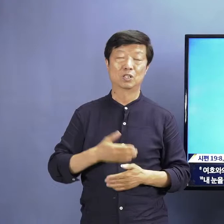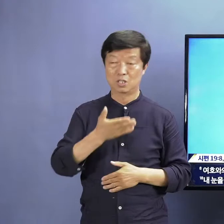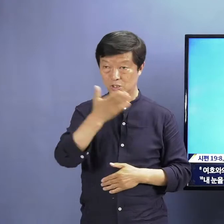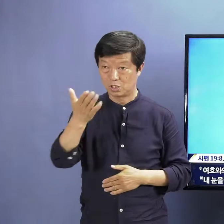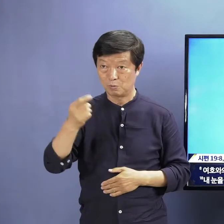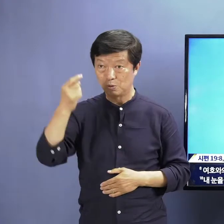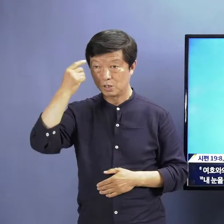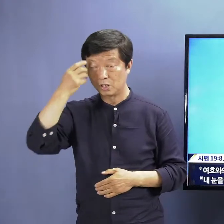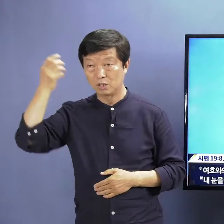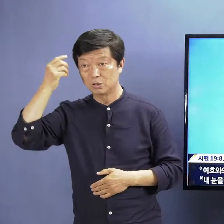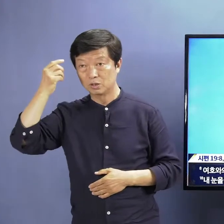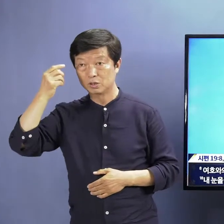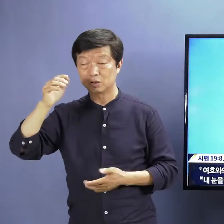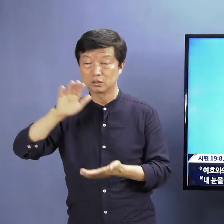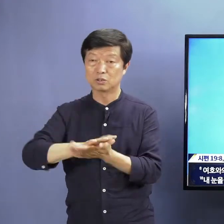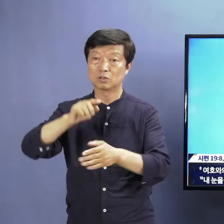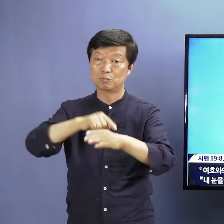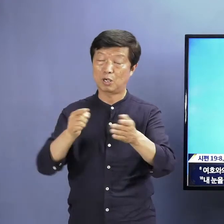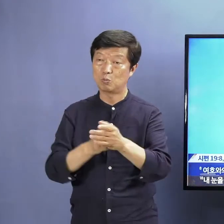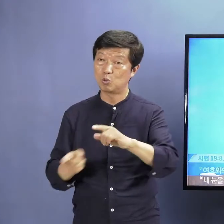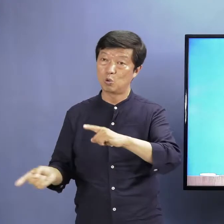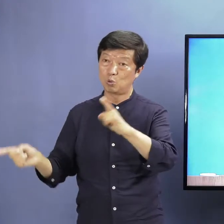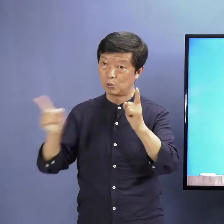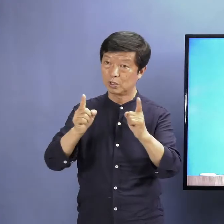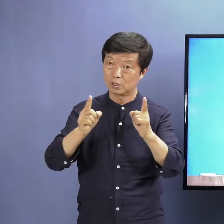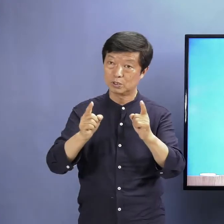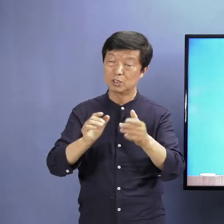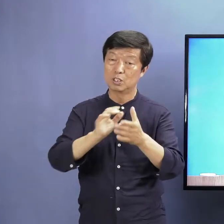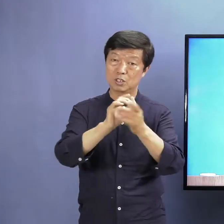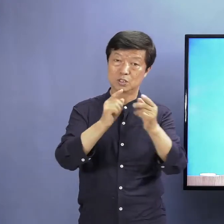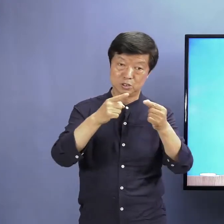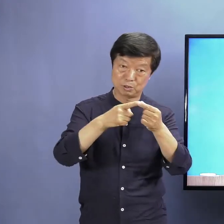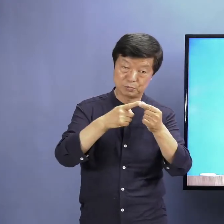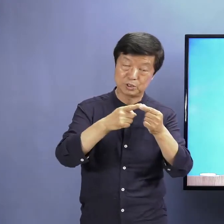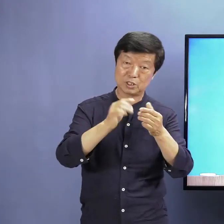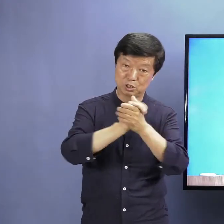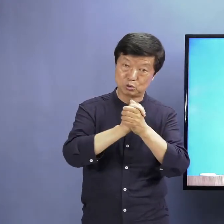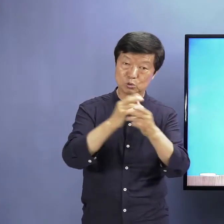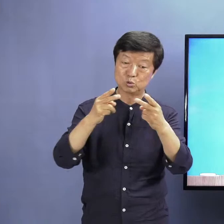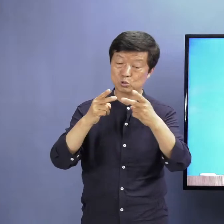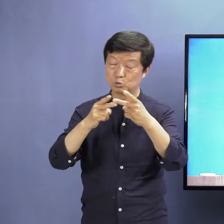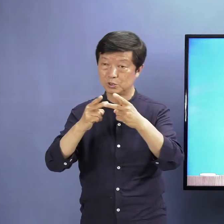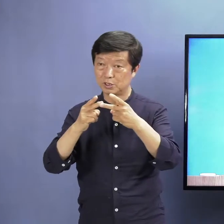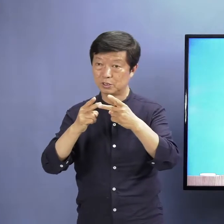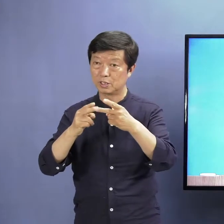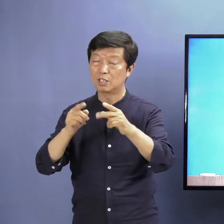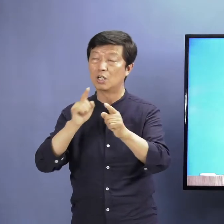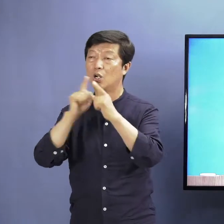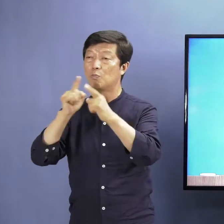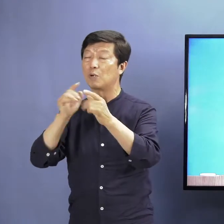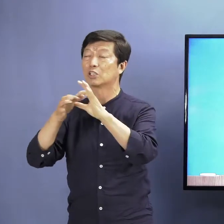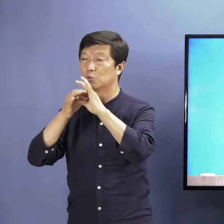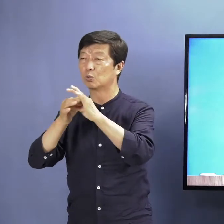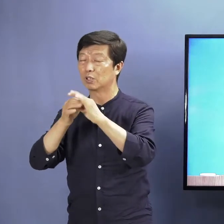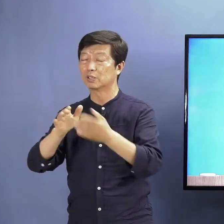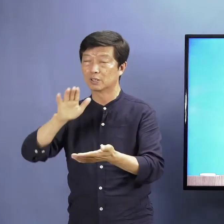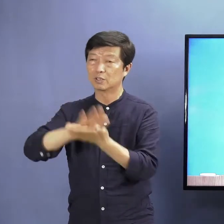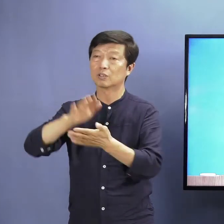영적인 열정을 회복한다라고 할 때 기도의 열정을 회복하는 것만큼 또 하나 중요한 게 바로 뭐냐? 말씀에 대한 열정을 회복하는